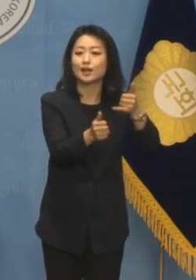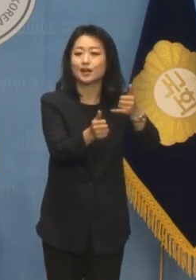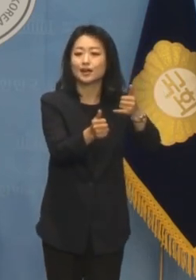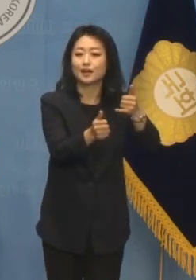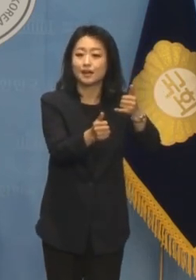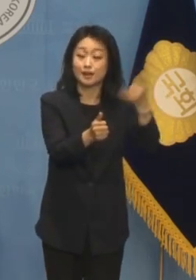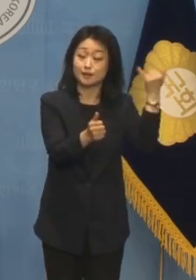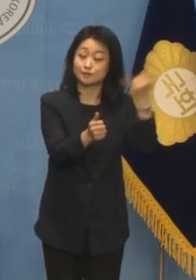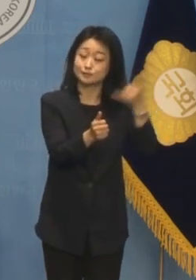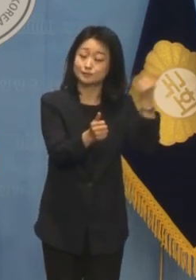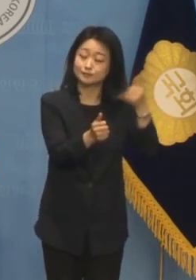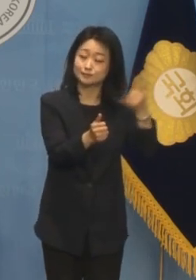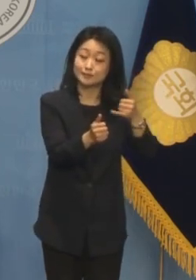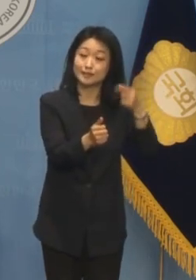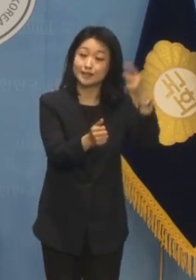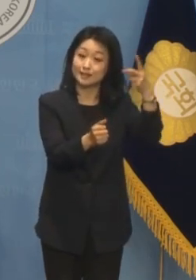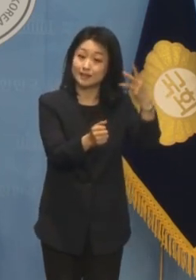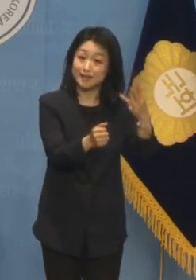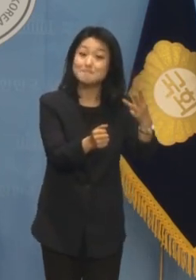3차례의 통화가 이루어지던 날,